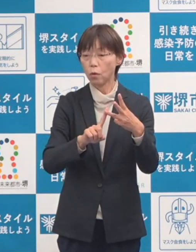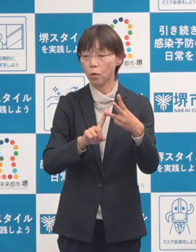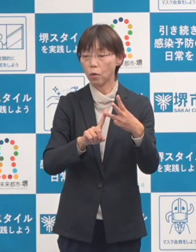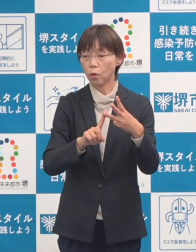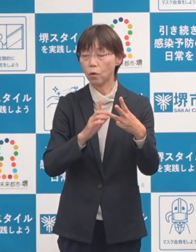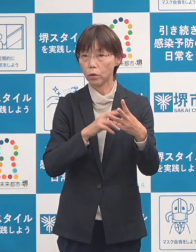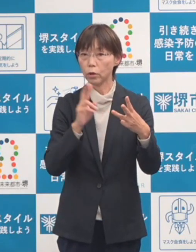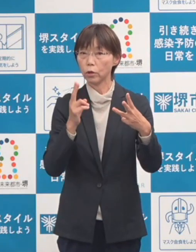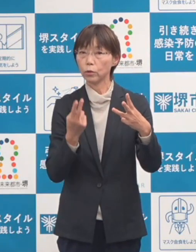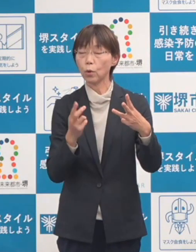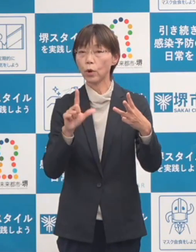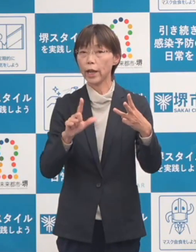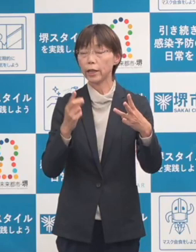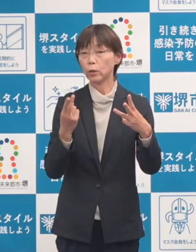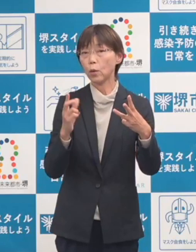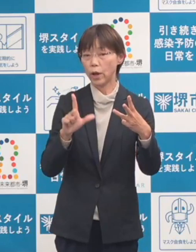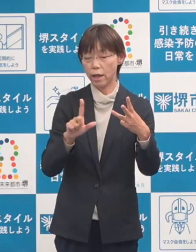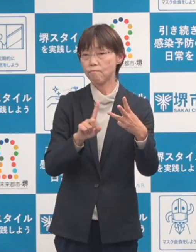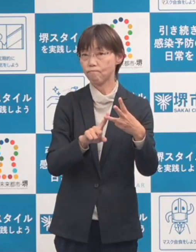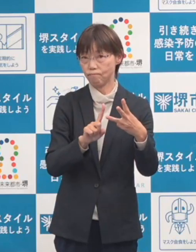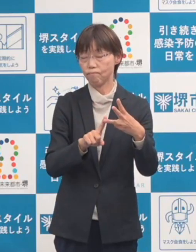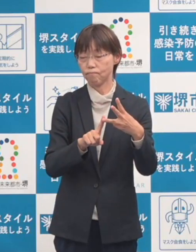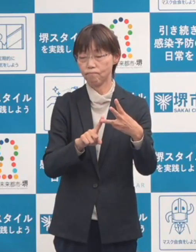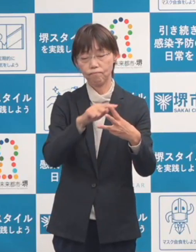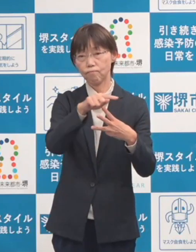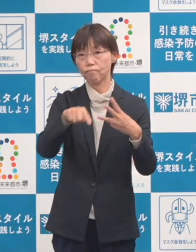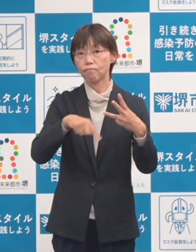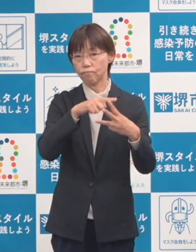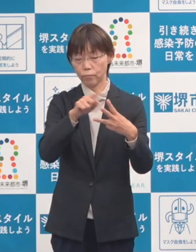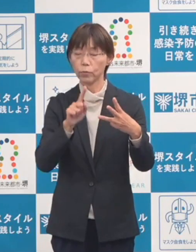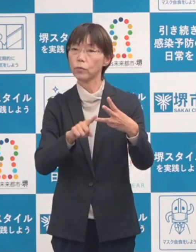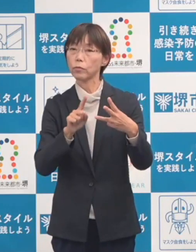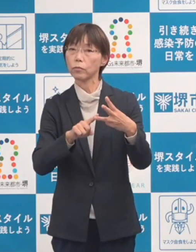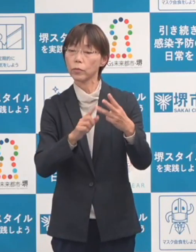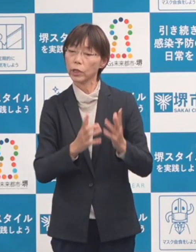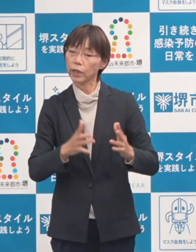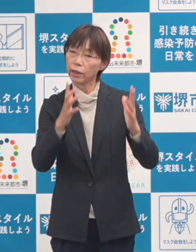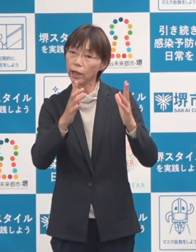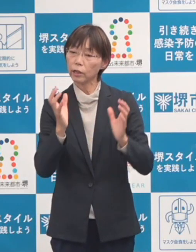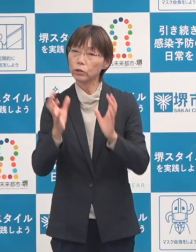トレトレ会場と合わせまして、こちらでは農産物等の展示